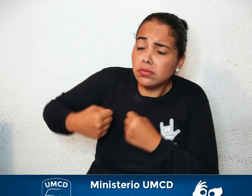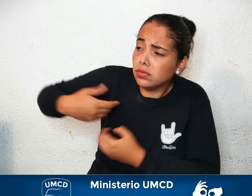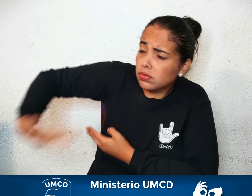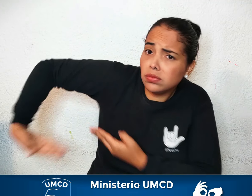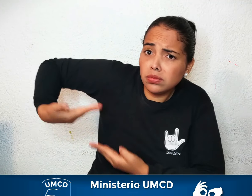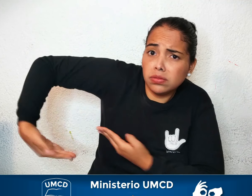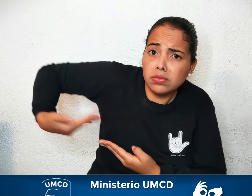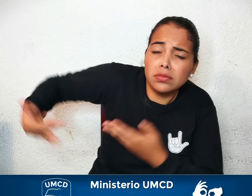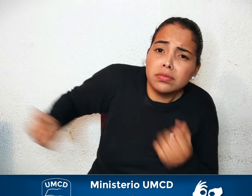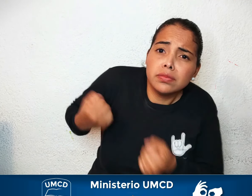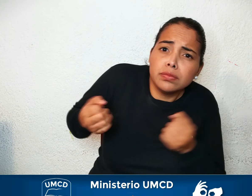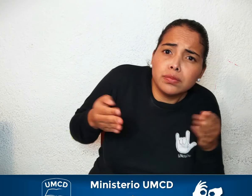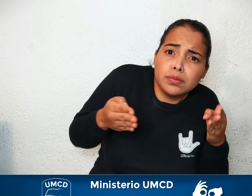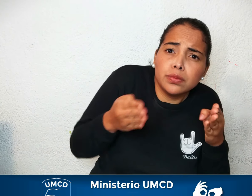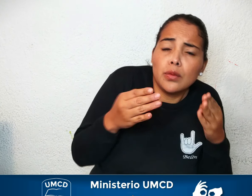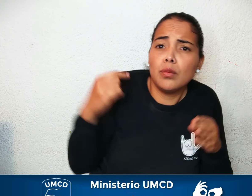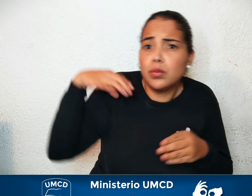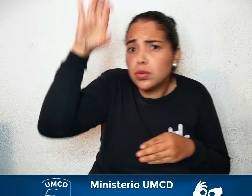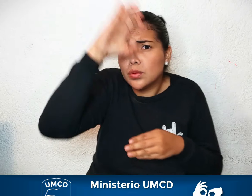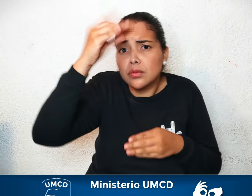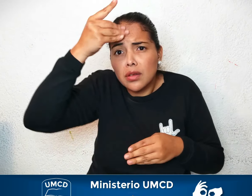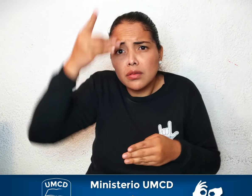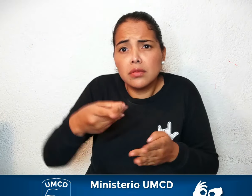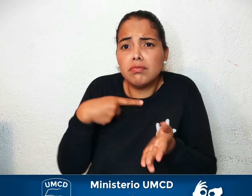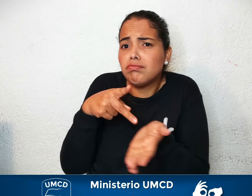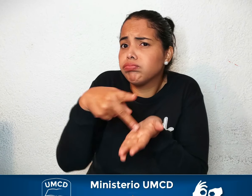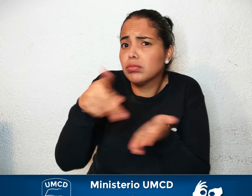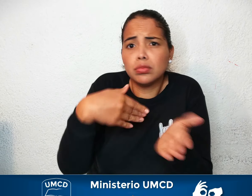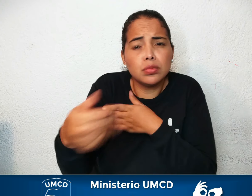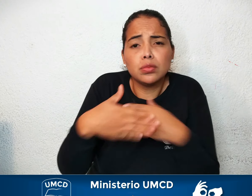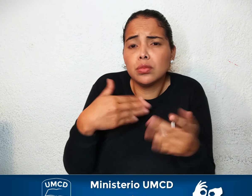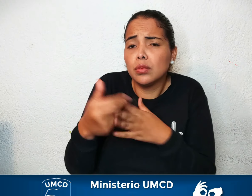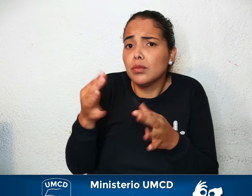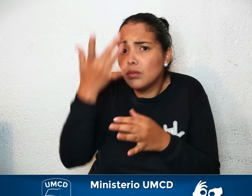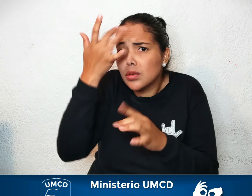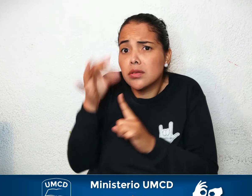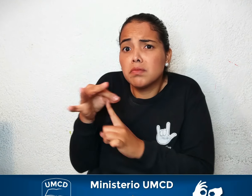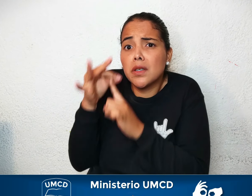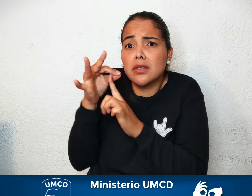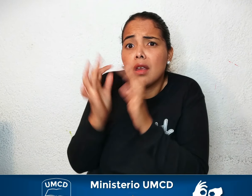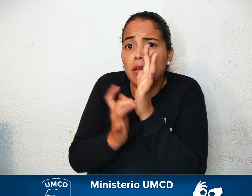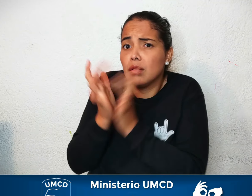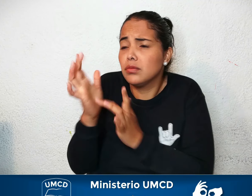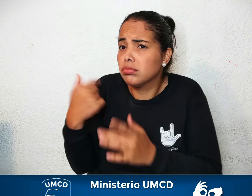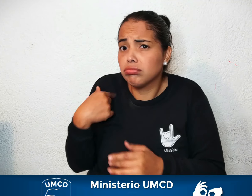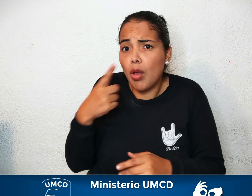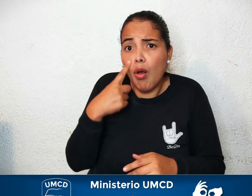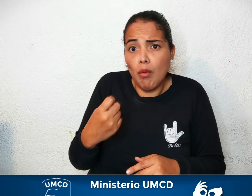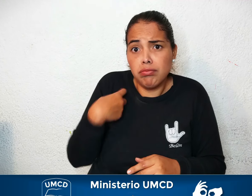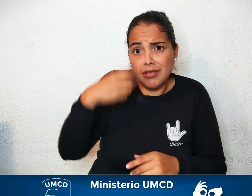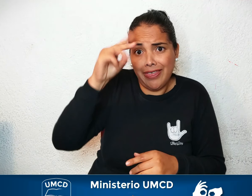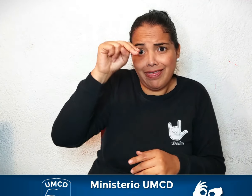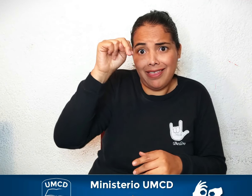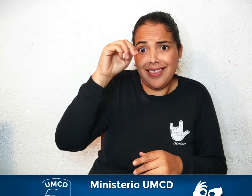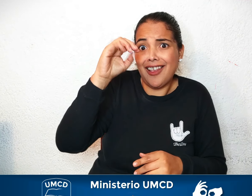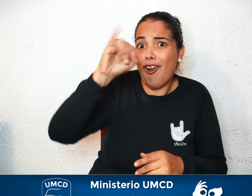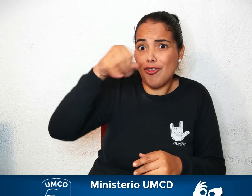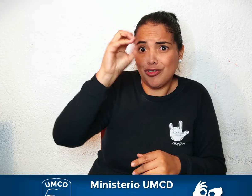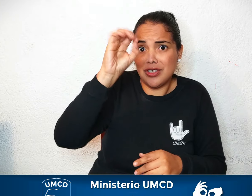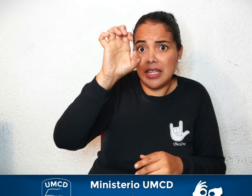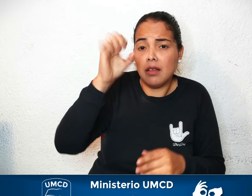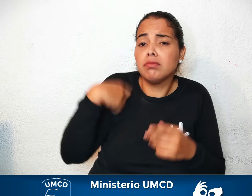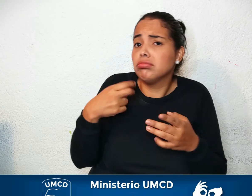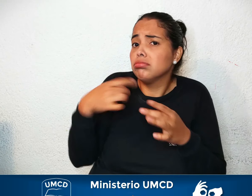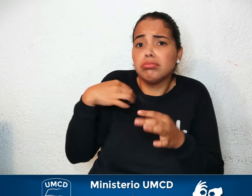de una manera pronta, porque ya estaba por llegar la noche. Y dicen que José de Arimatea, que tenía las posibilidades,